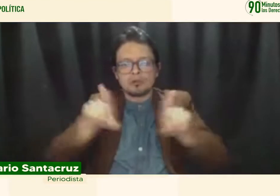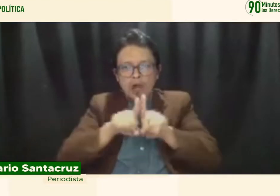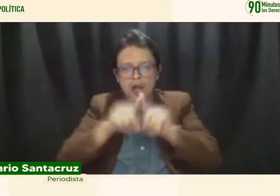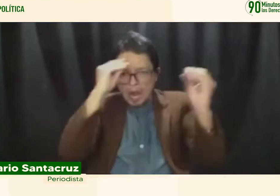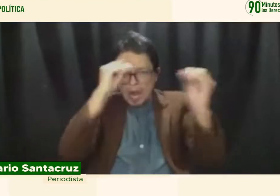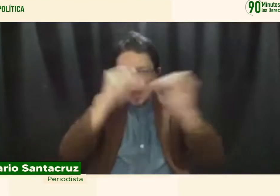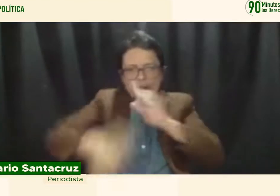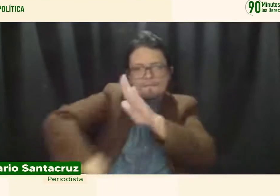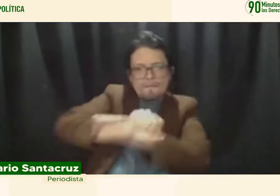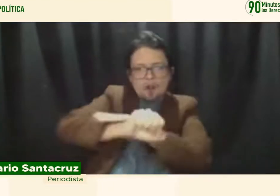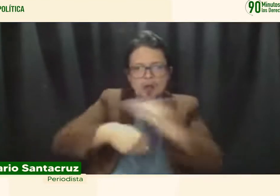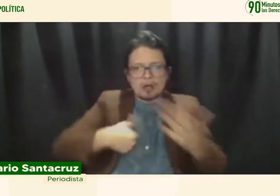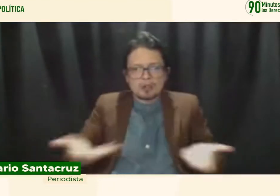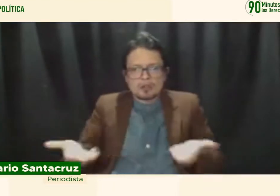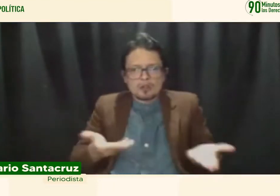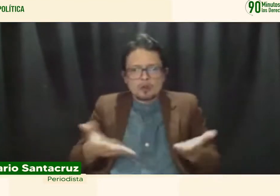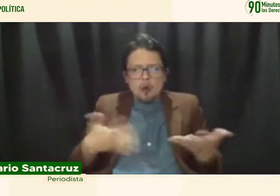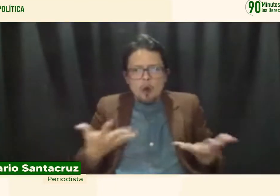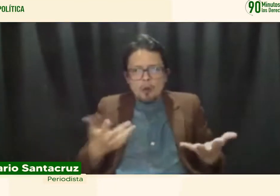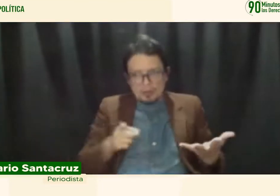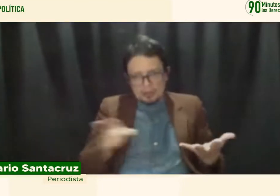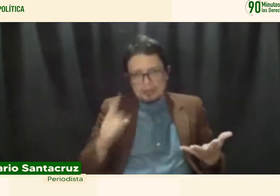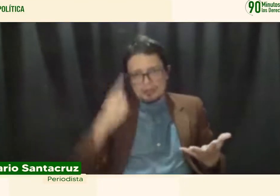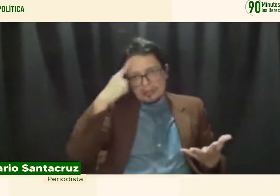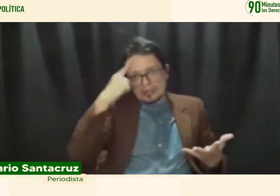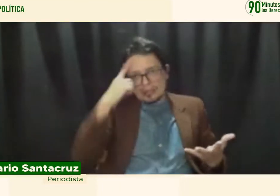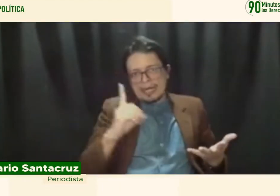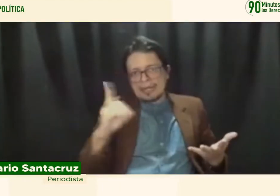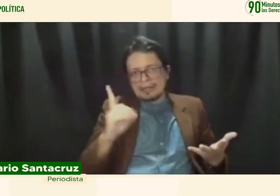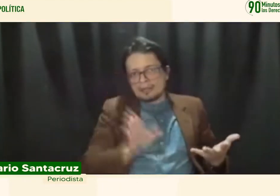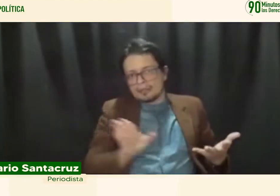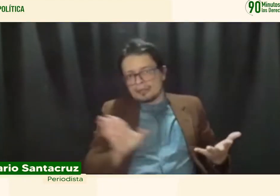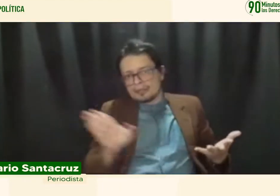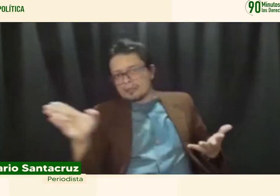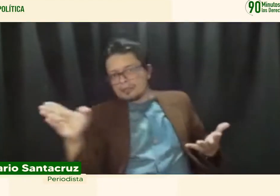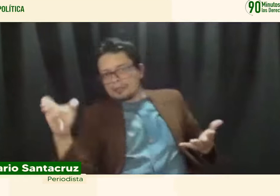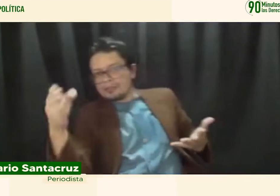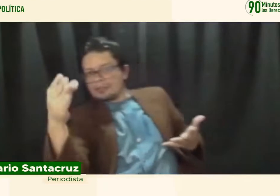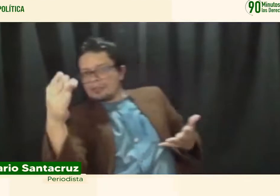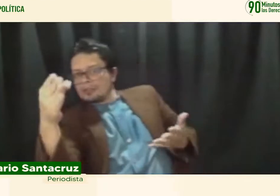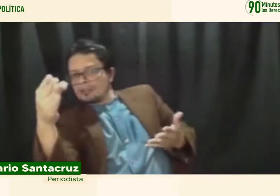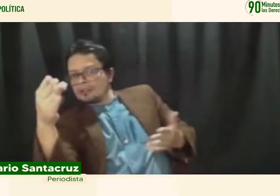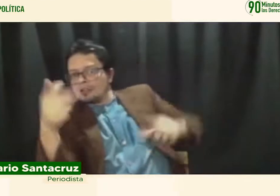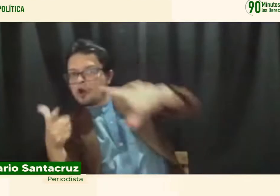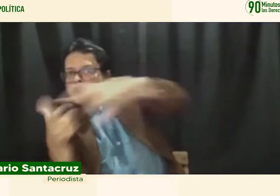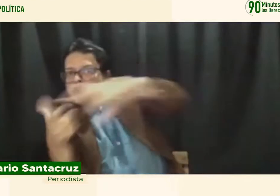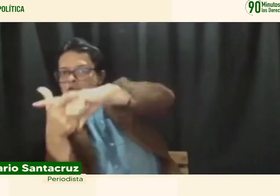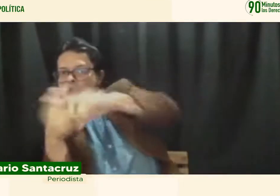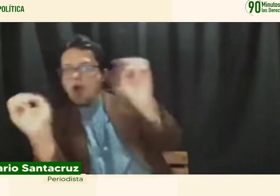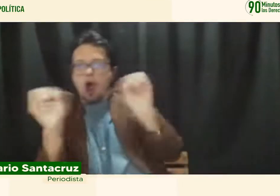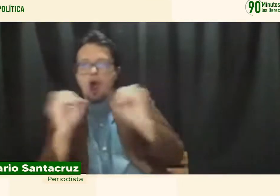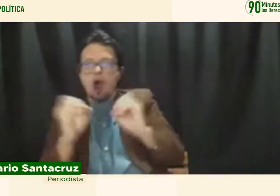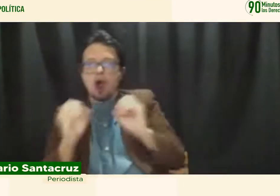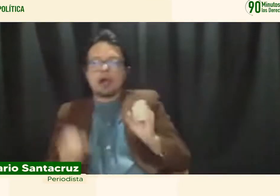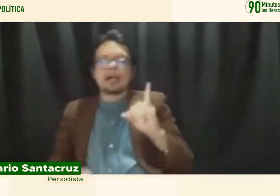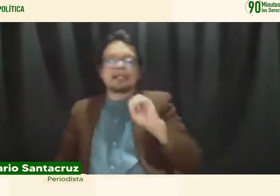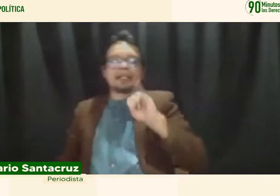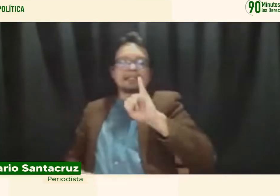una estrategia de didáctica así como por ejemplo cuando un director técnico si está en un partido de fútbol y empieza a